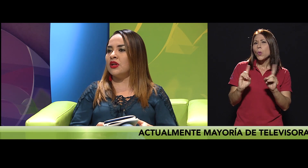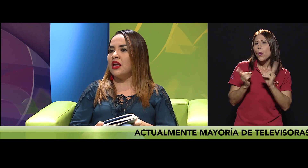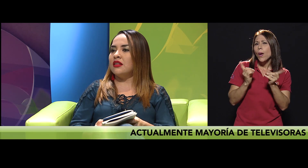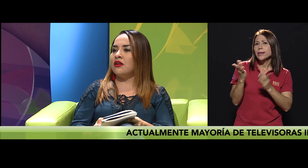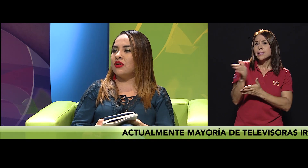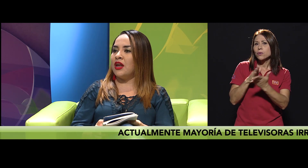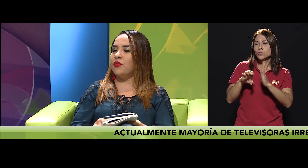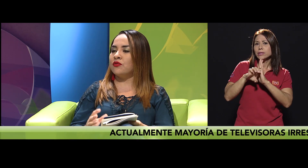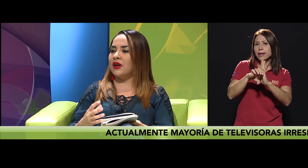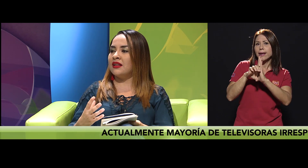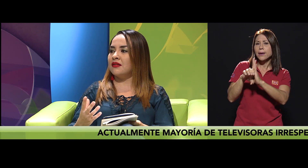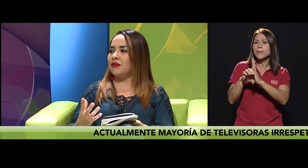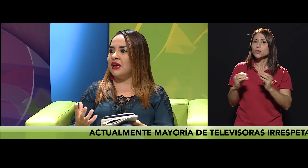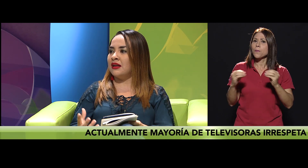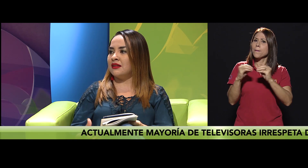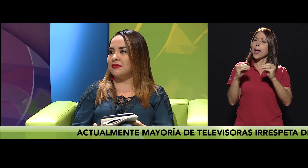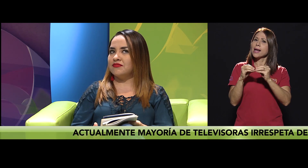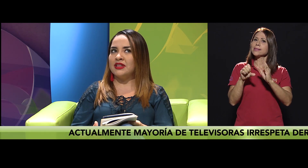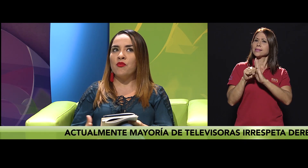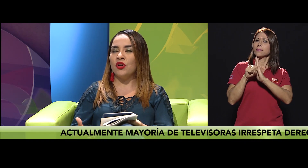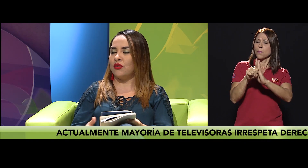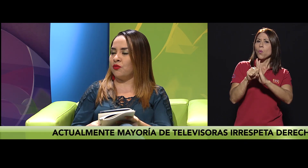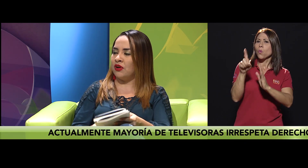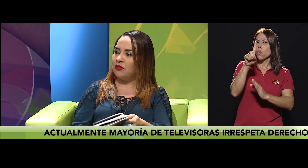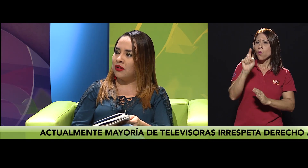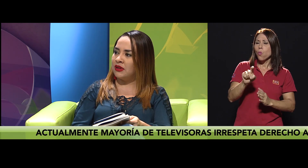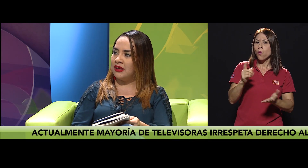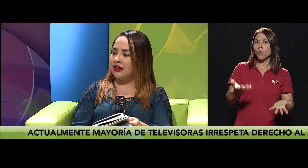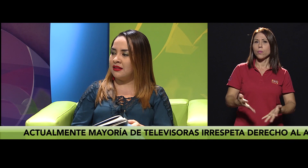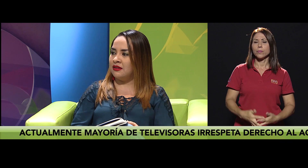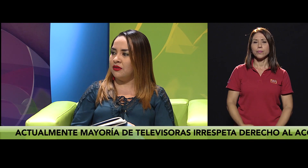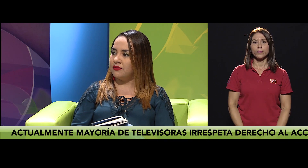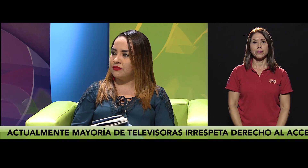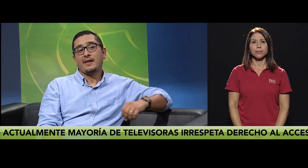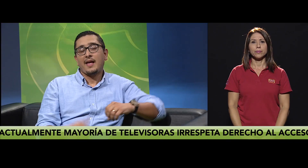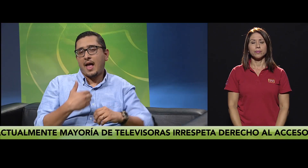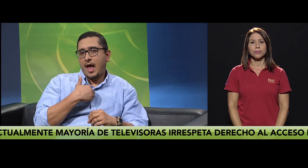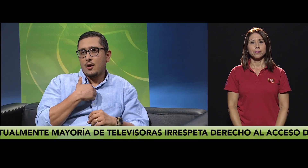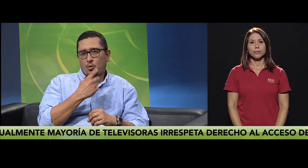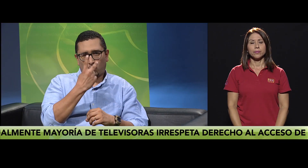de los ejemplos más simbólicos, por alguna manera decirlo?